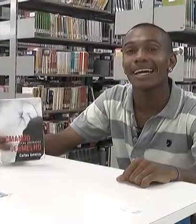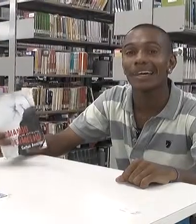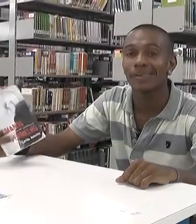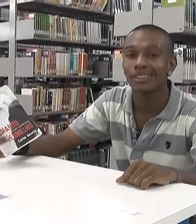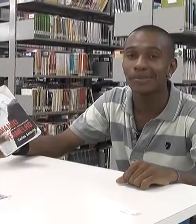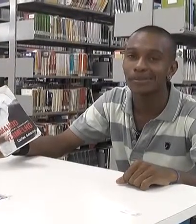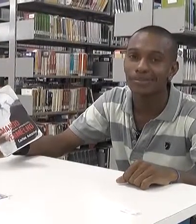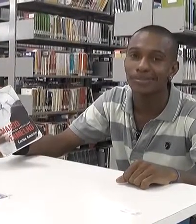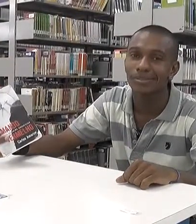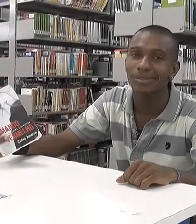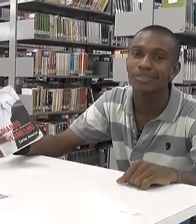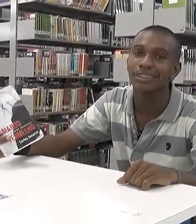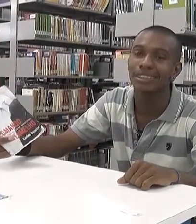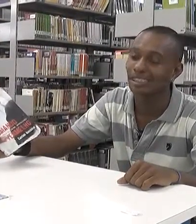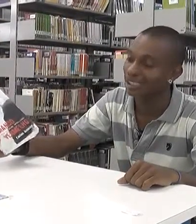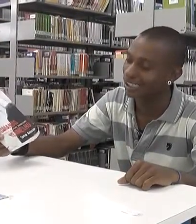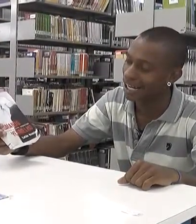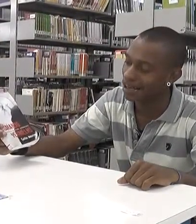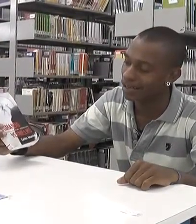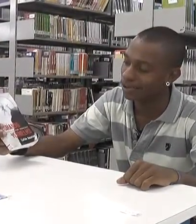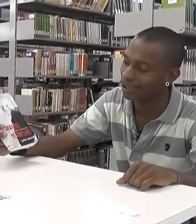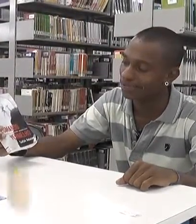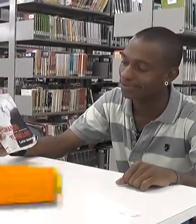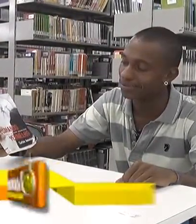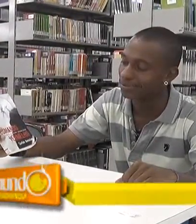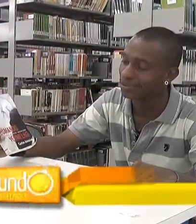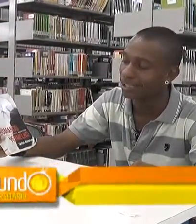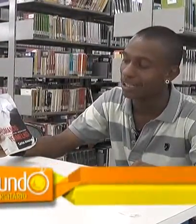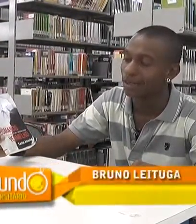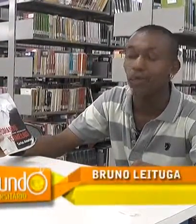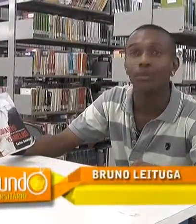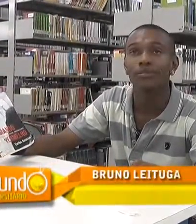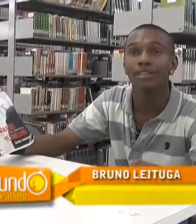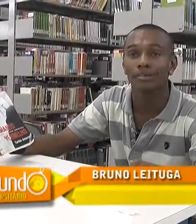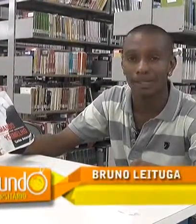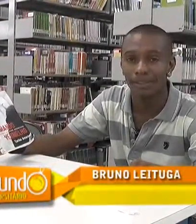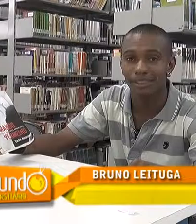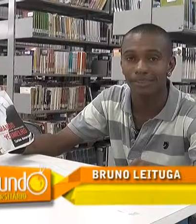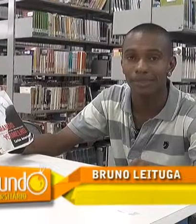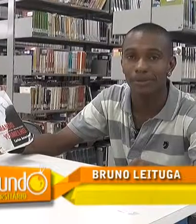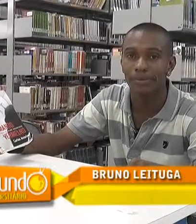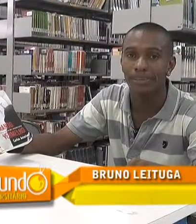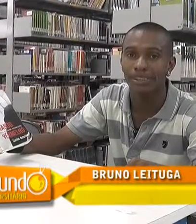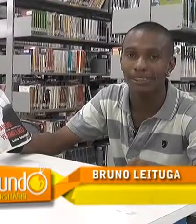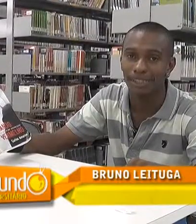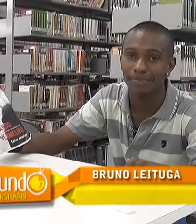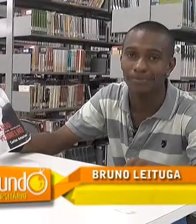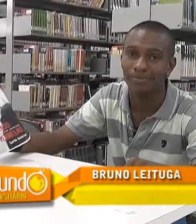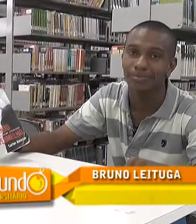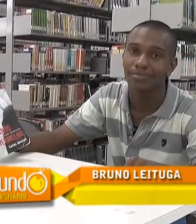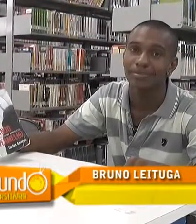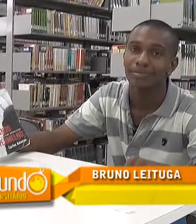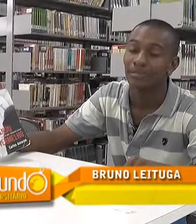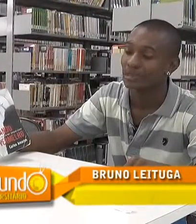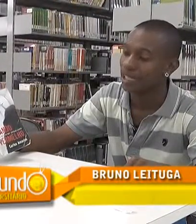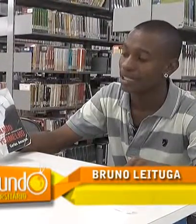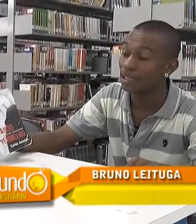Eu indico o livro de Carlos Amorim, Comando Vermelho, a História do Crime Organizado. Esse livro é